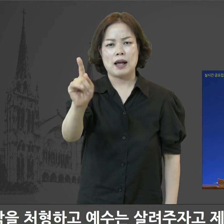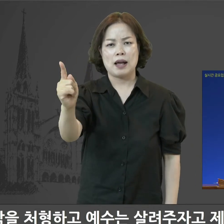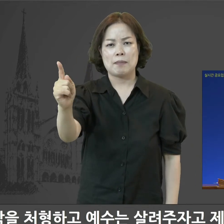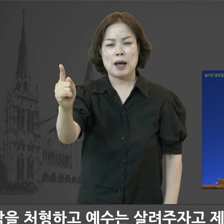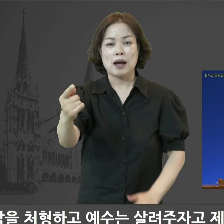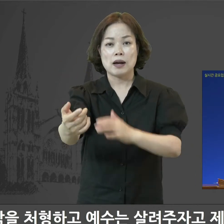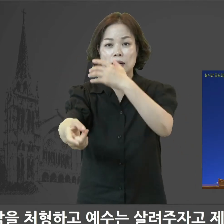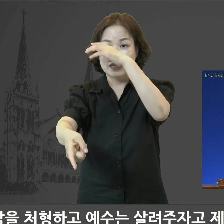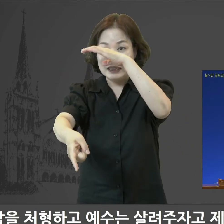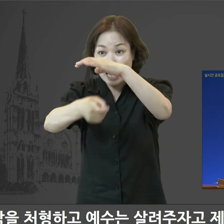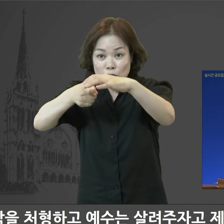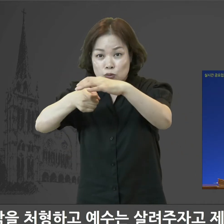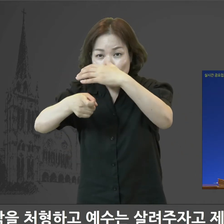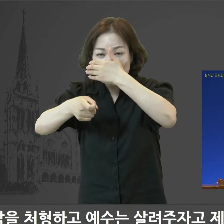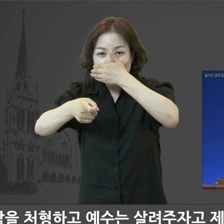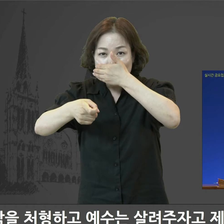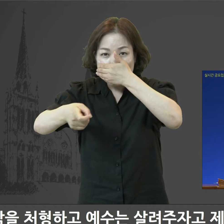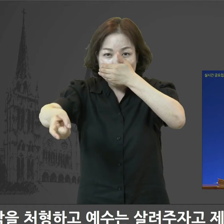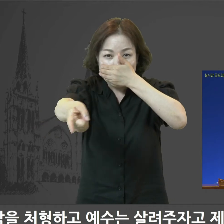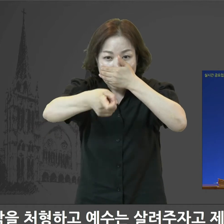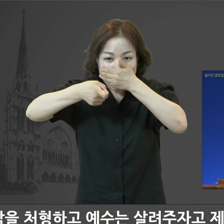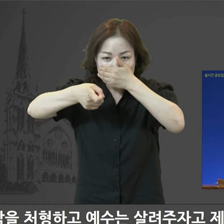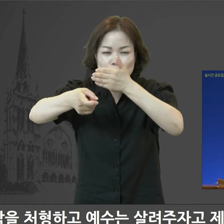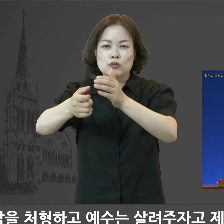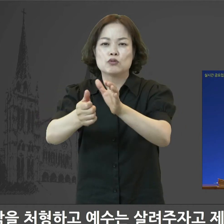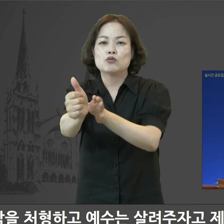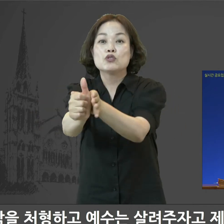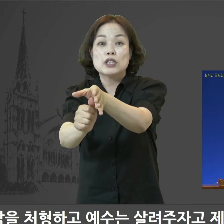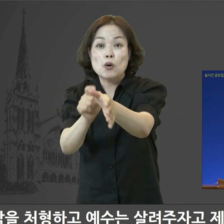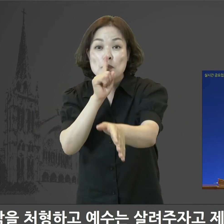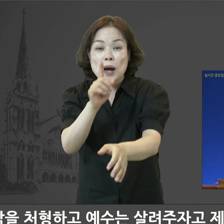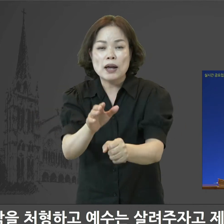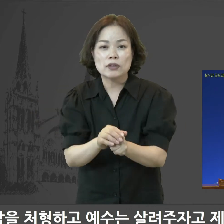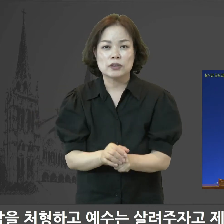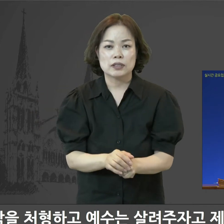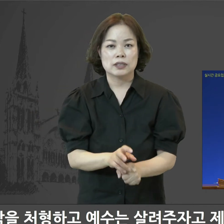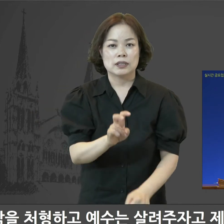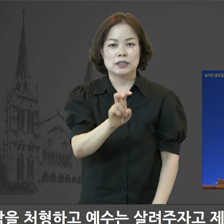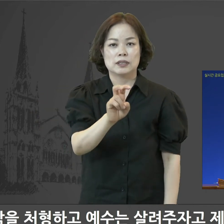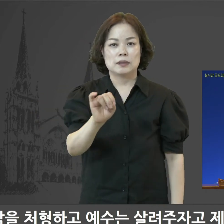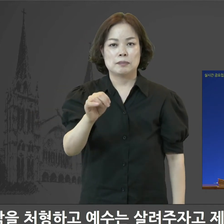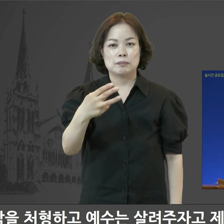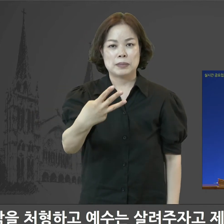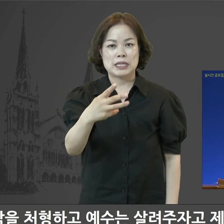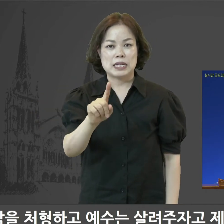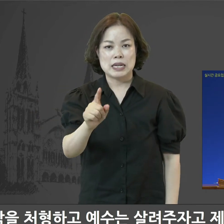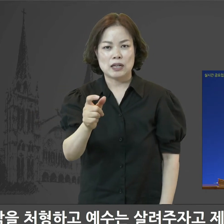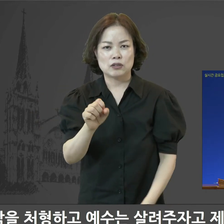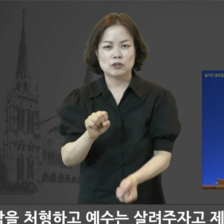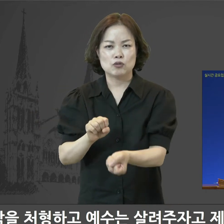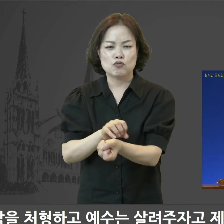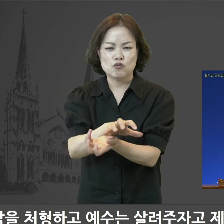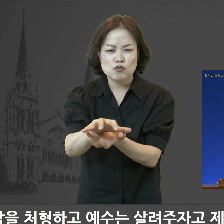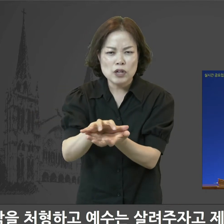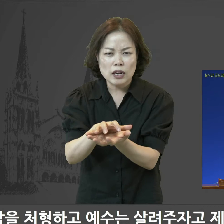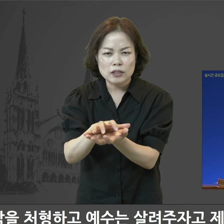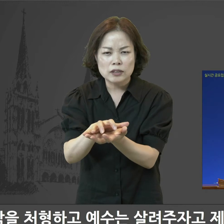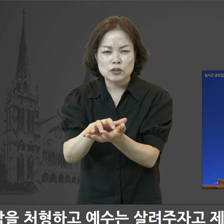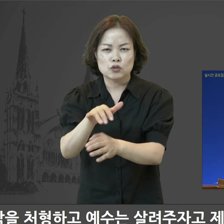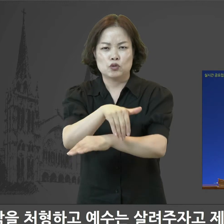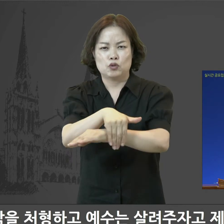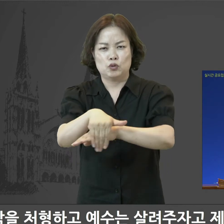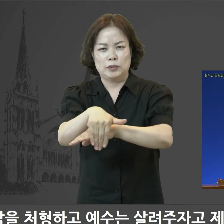이 바라바를 성경이 어떤 인물이라고 설명하냐면 밀란을 일으키려고 꾸미던 자다. 그런데